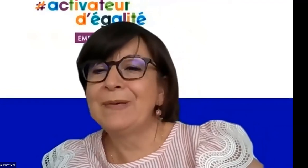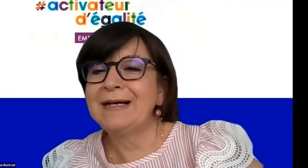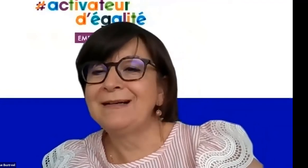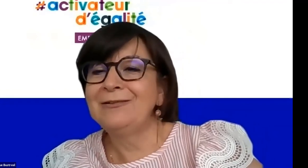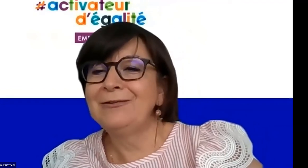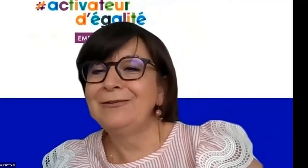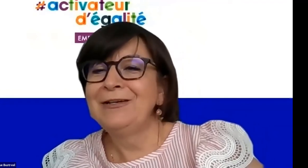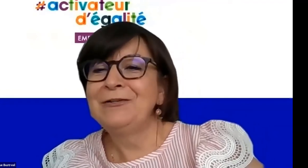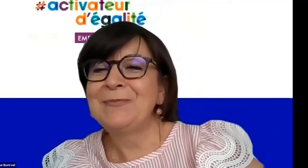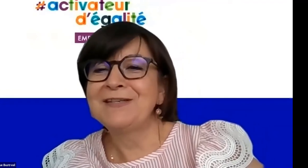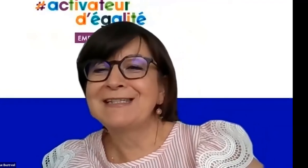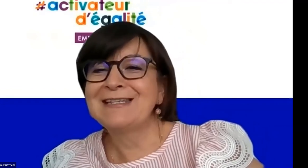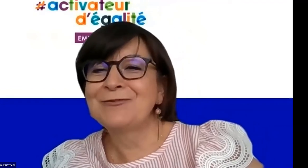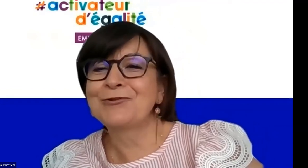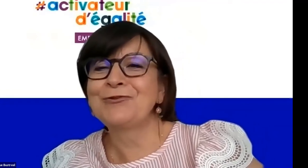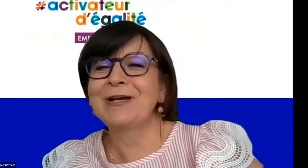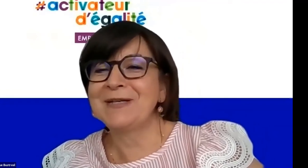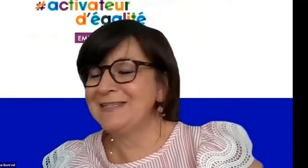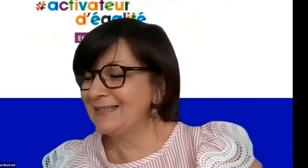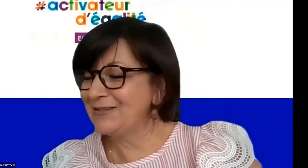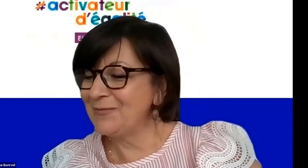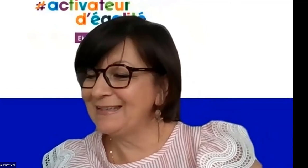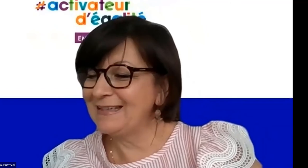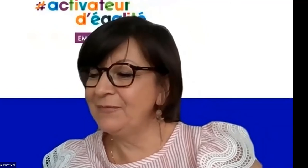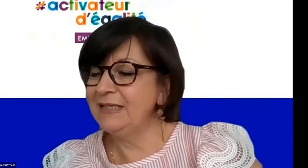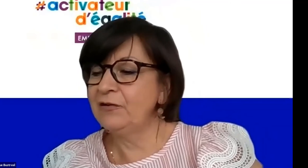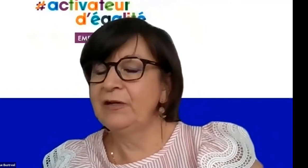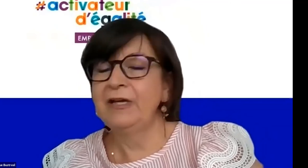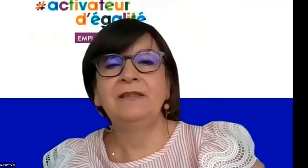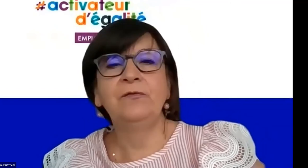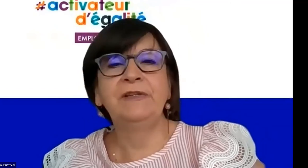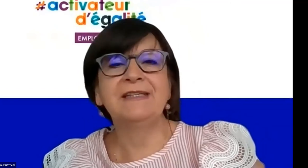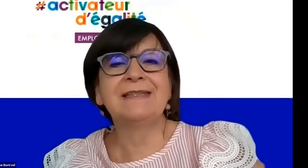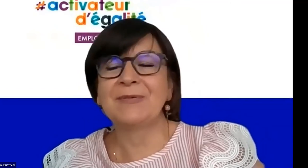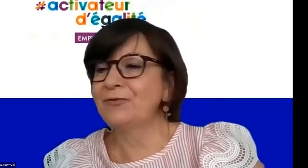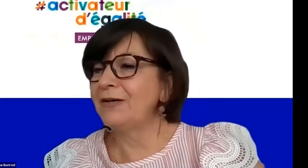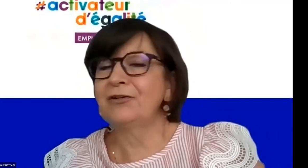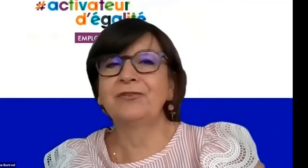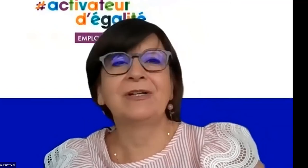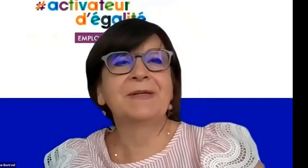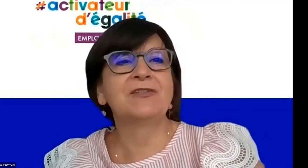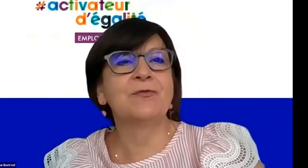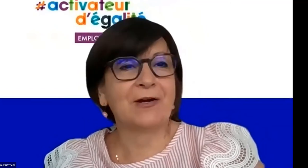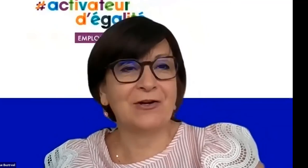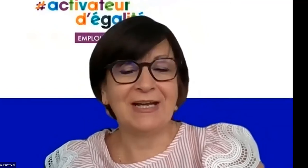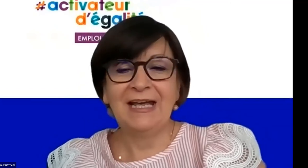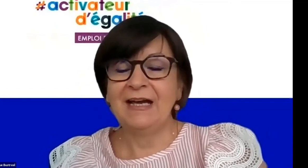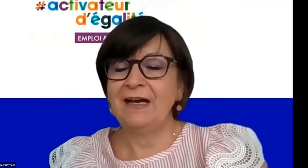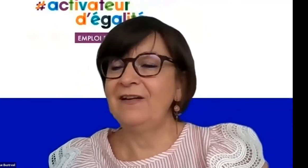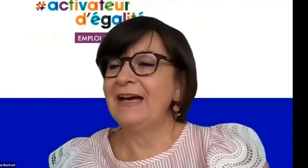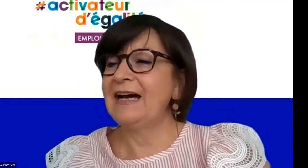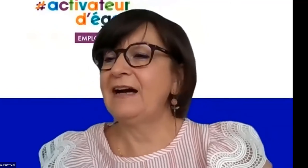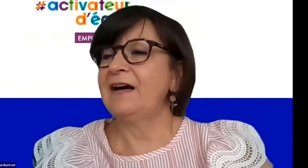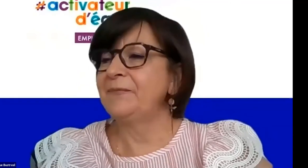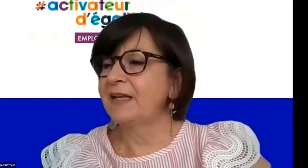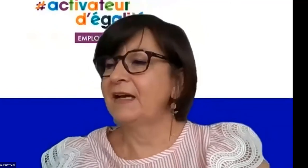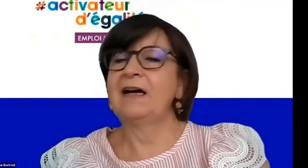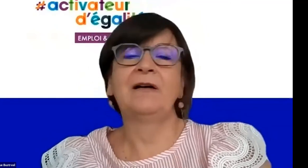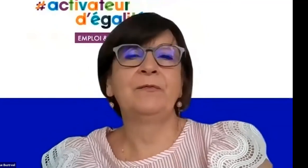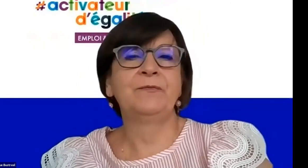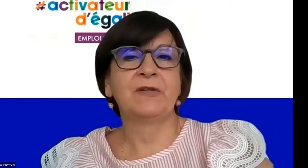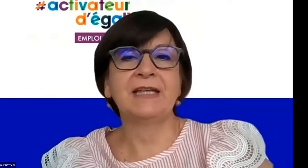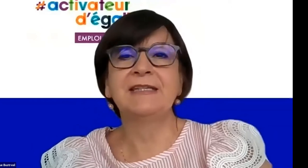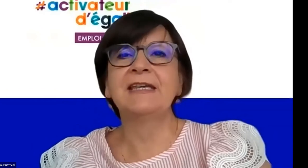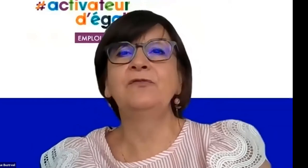J'espère ne pas vexer ceux que je n'aurais pas cités ce matin, mais n'hésitez pas tout à l'heure dans les prises de parole